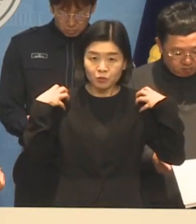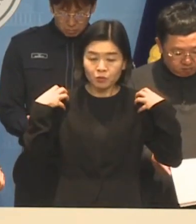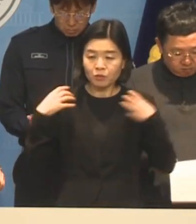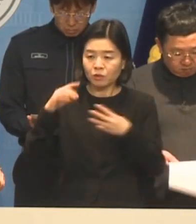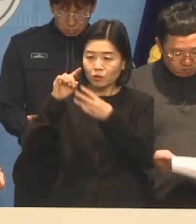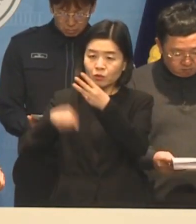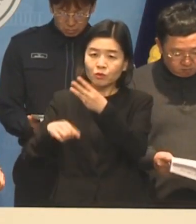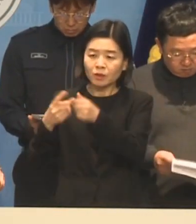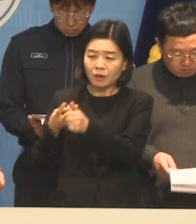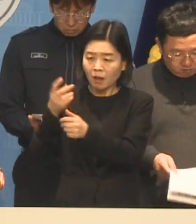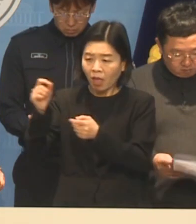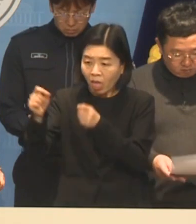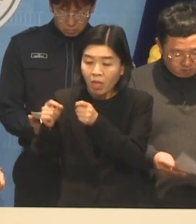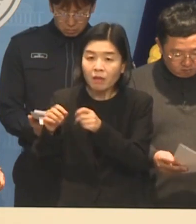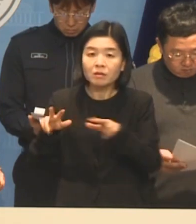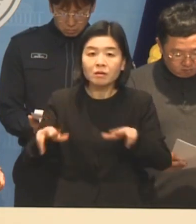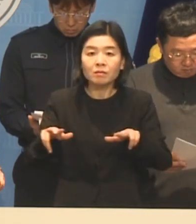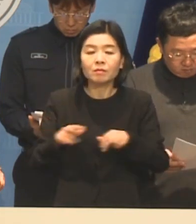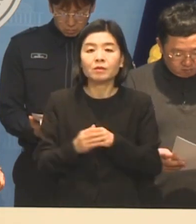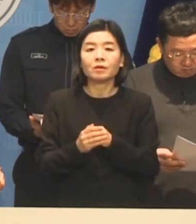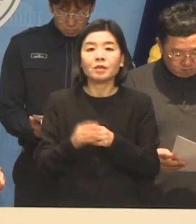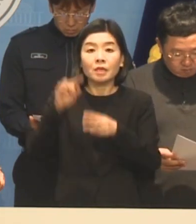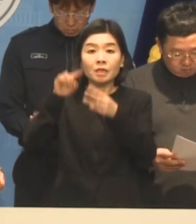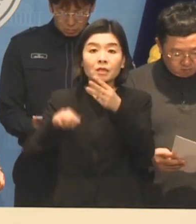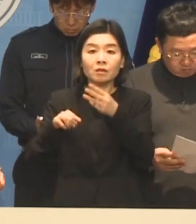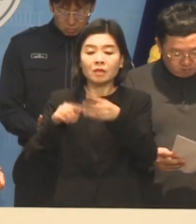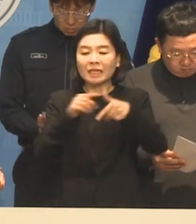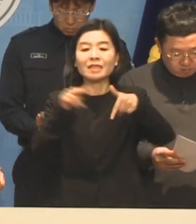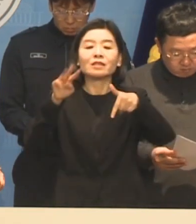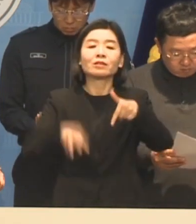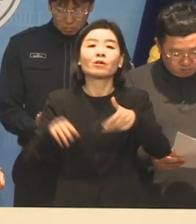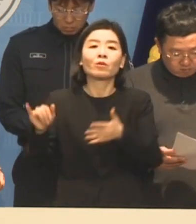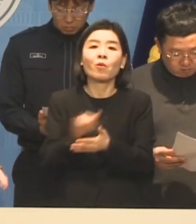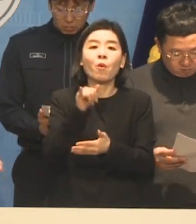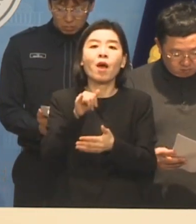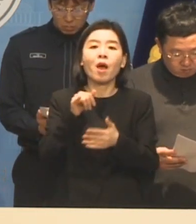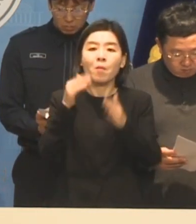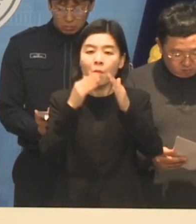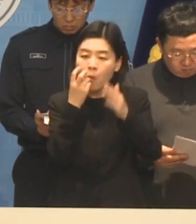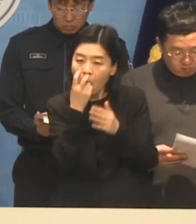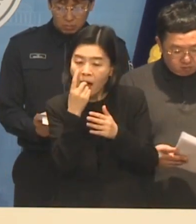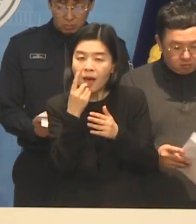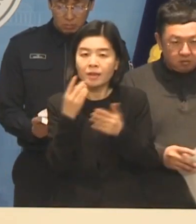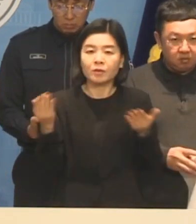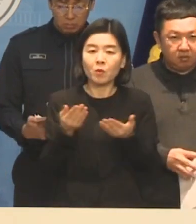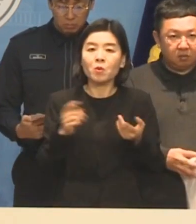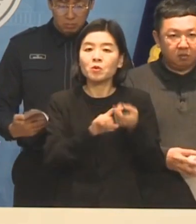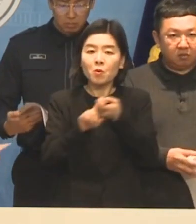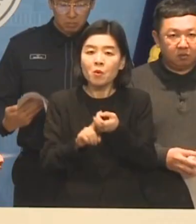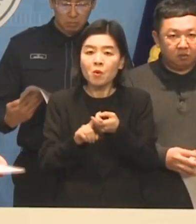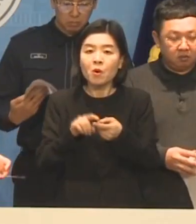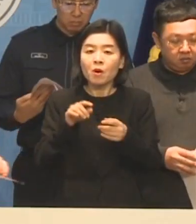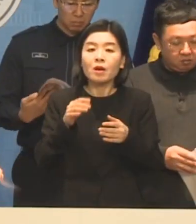속에서 인천국제공항 보안주식회사에 항공 비전문가 낙하산 사장 임명을 추진하고